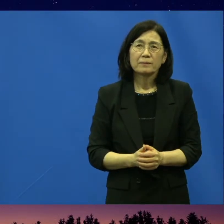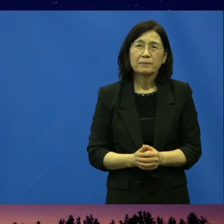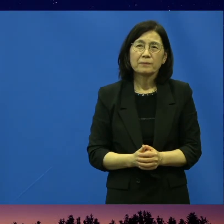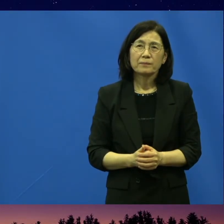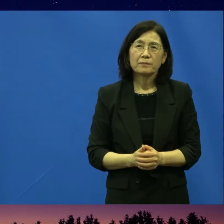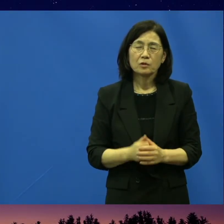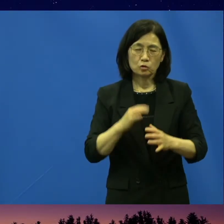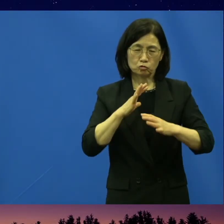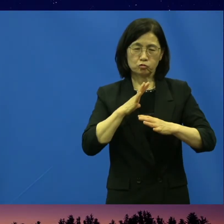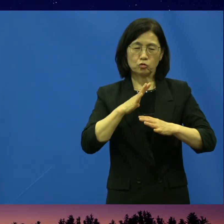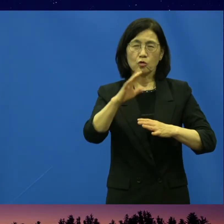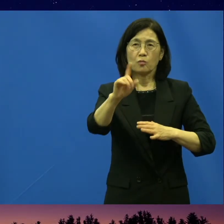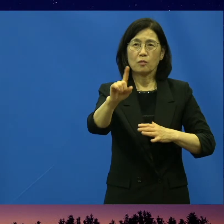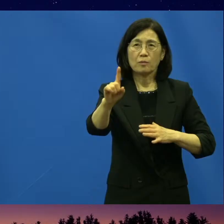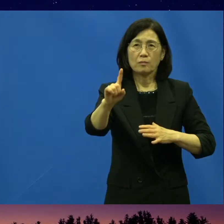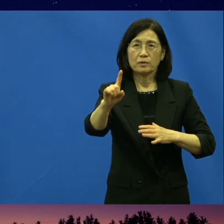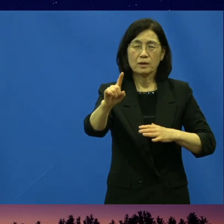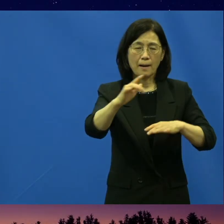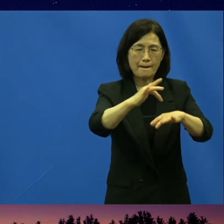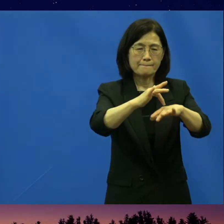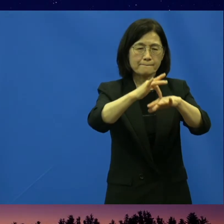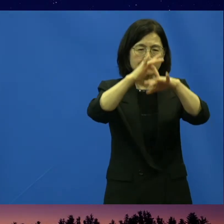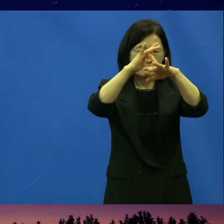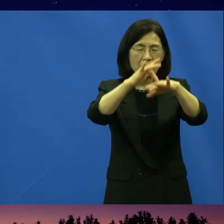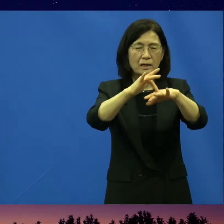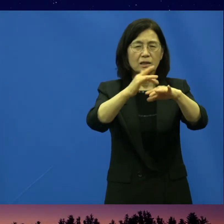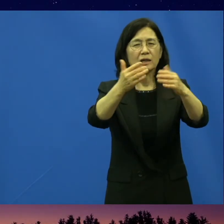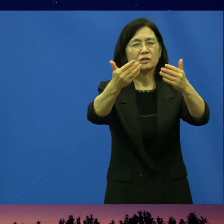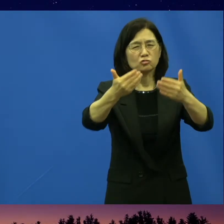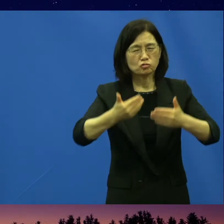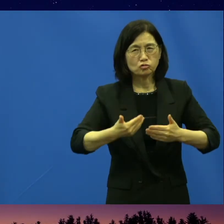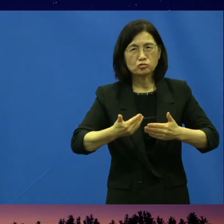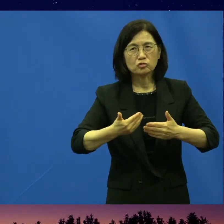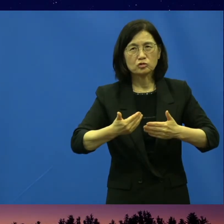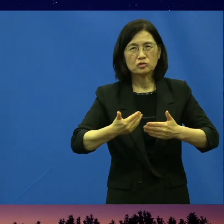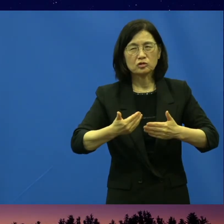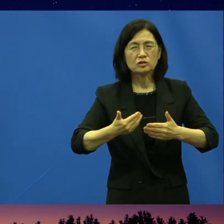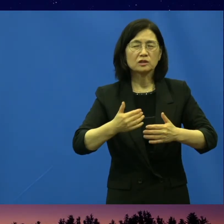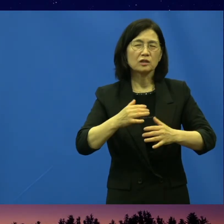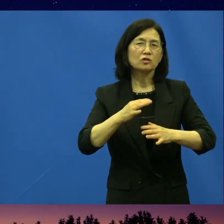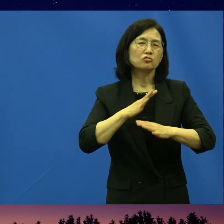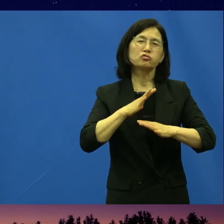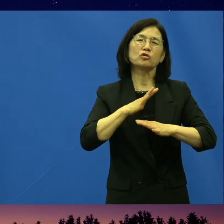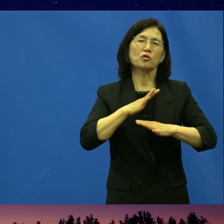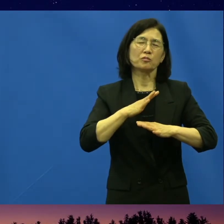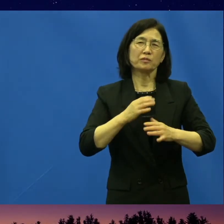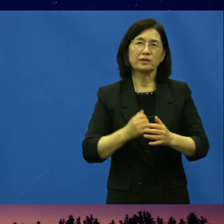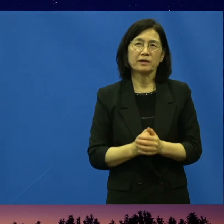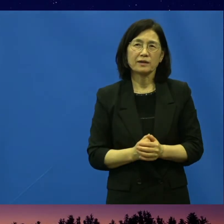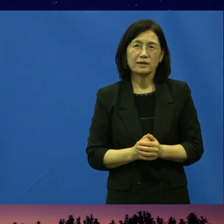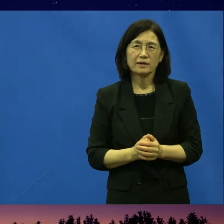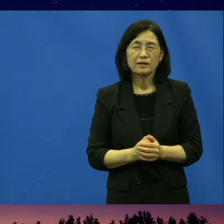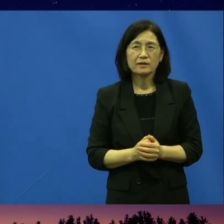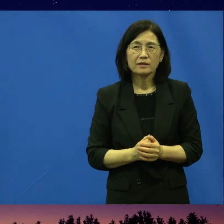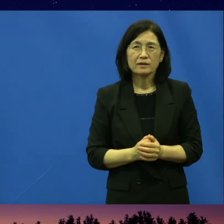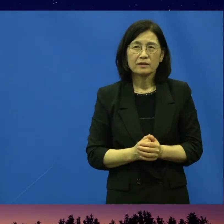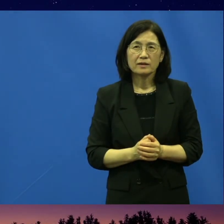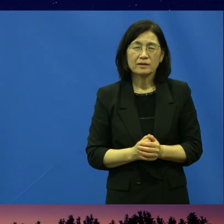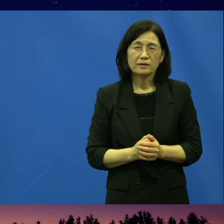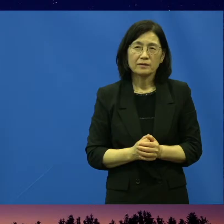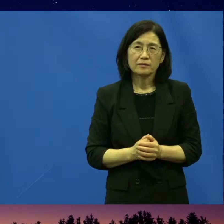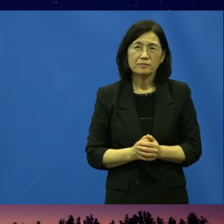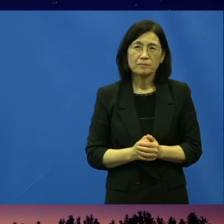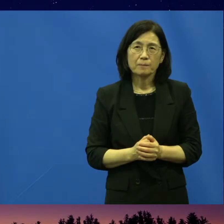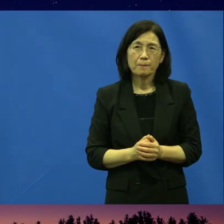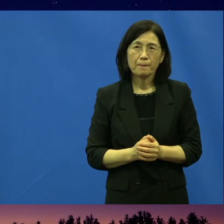여러분 두려움은 마귀로부터 온 영이라는 거예요. 영이라는 말에 유의하세요. 두려움은 태도나 기질이 아니에요. 기질만이